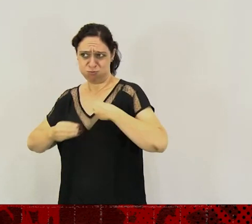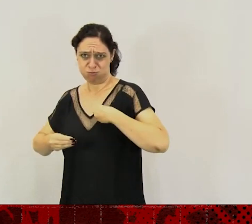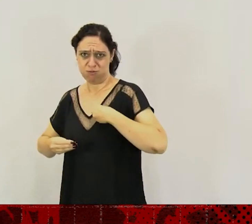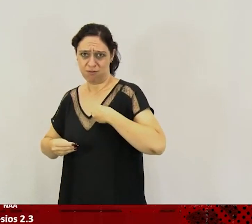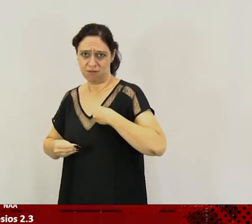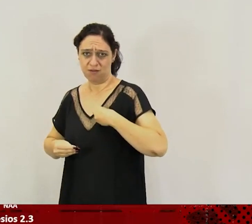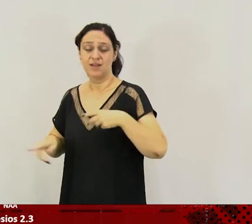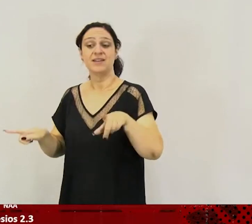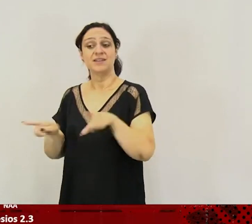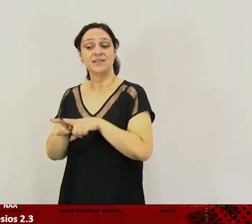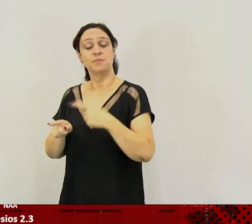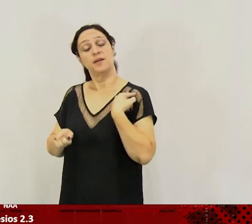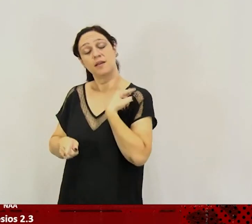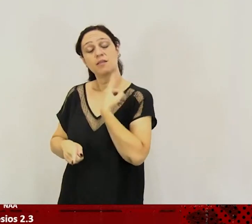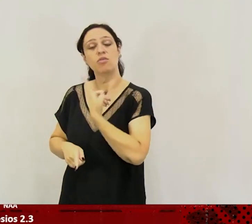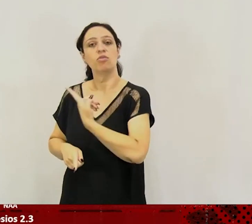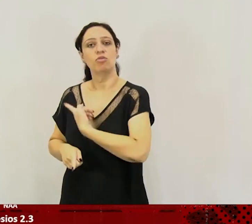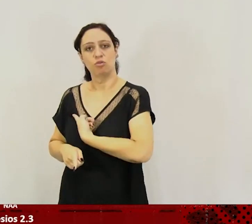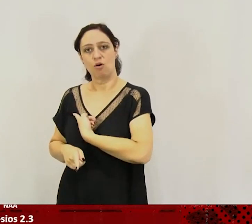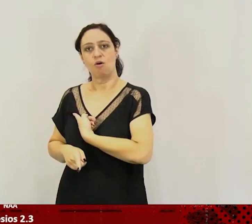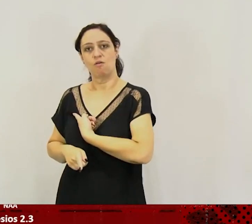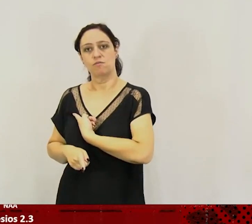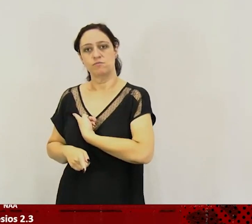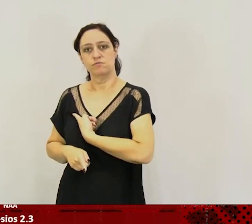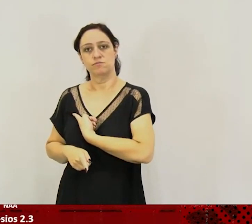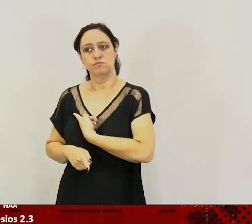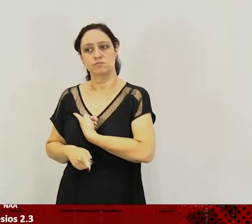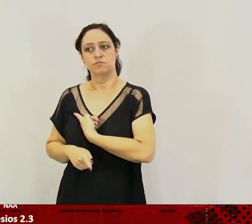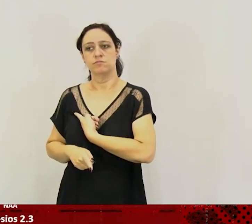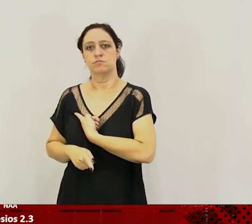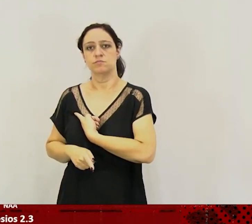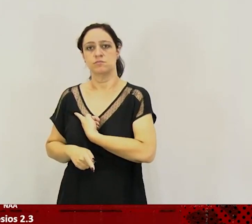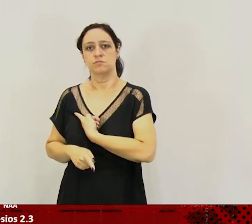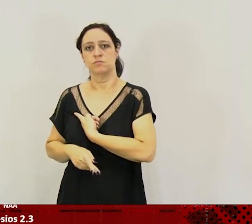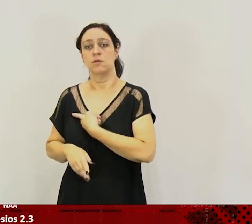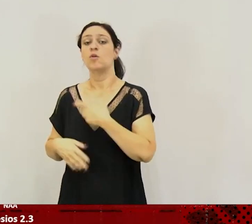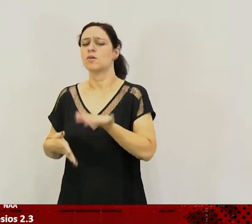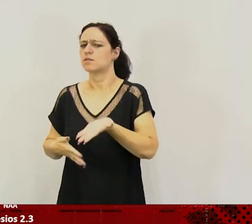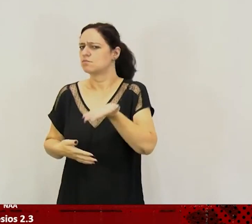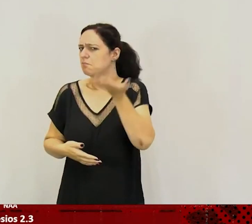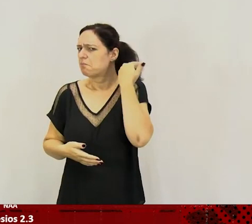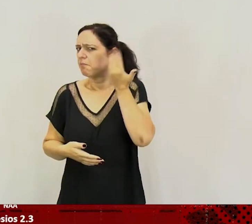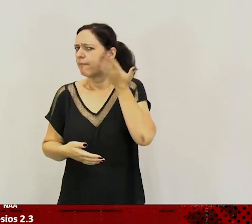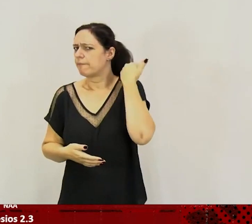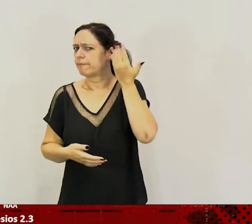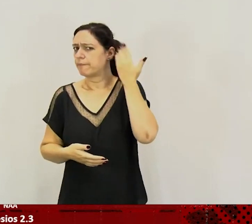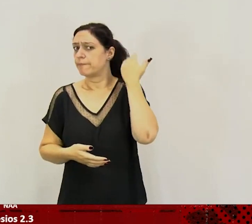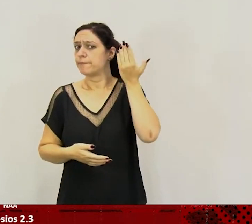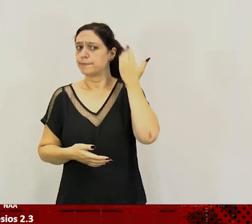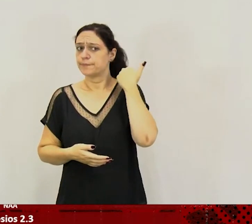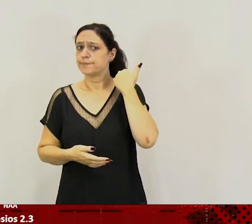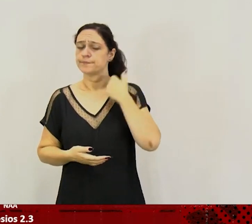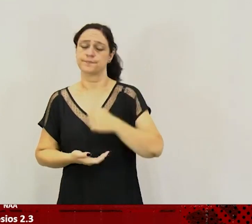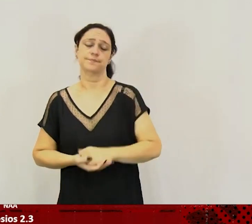nós andamos quando? No passado,